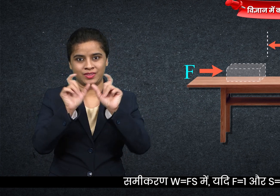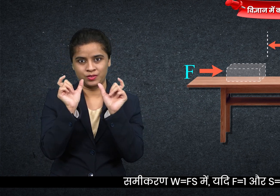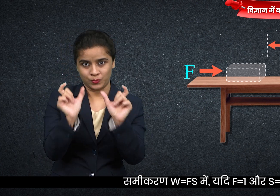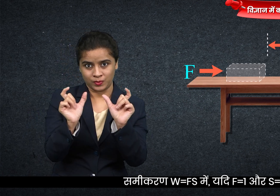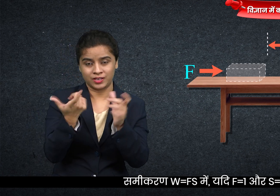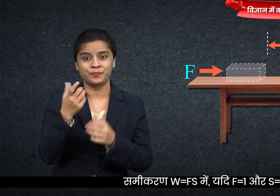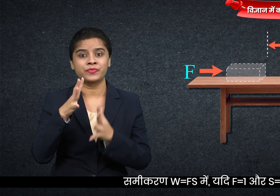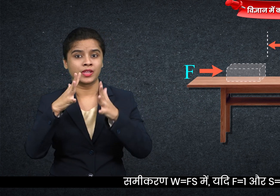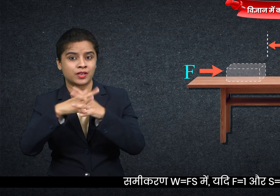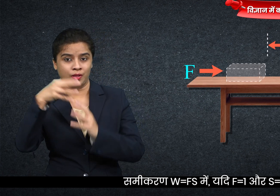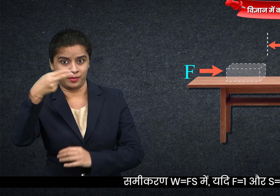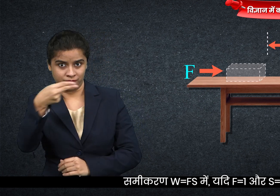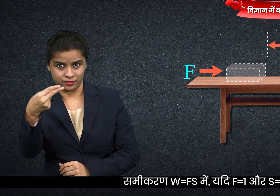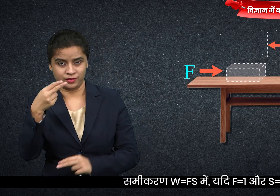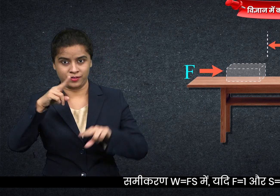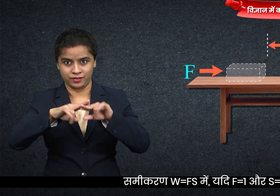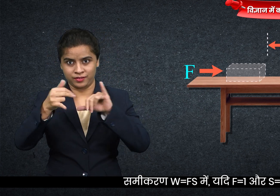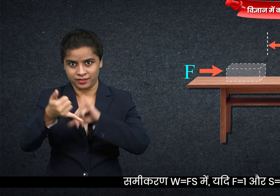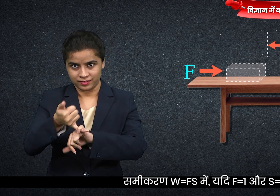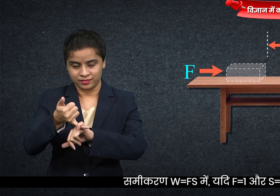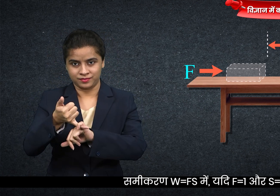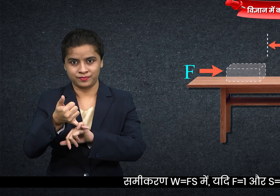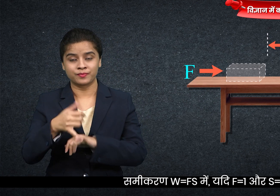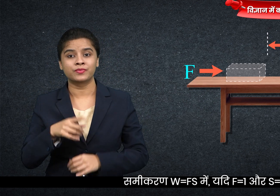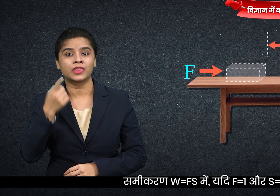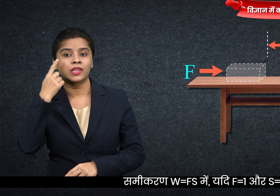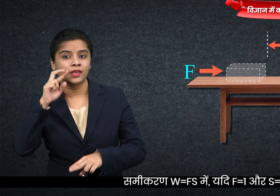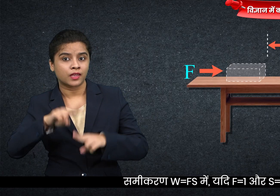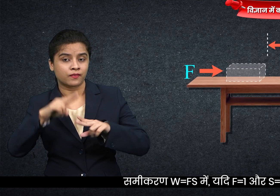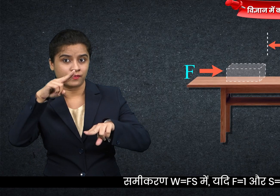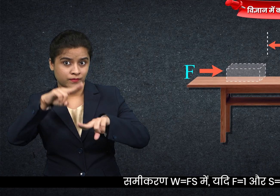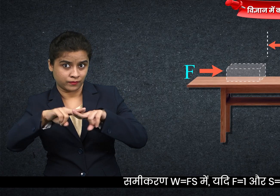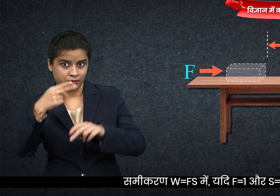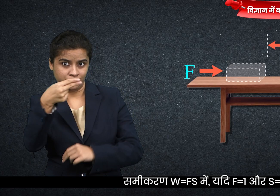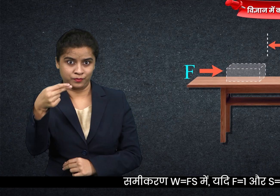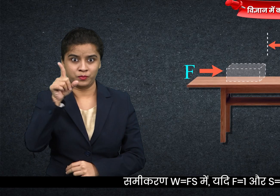समीकरण W इज इक्वल टू Fs में यदि F इज इक्वल्स टू 1 और S इज इक्वल्स टू